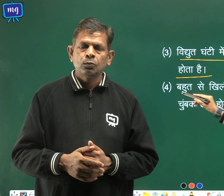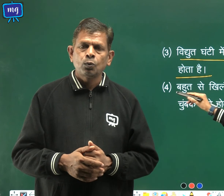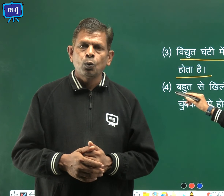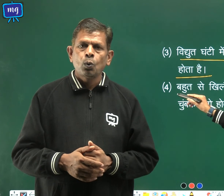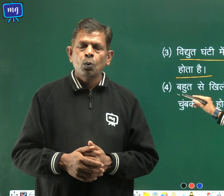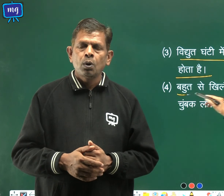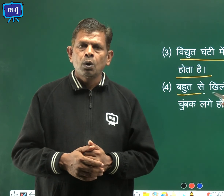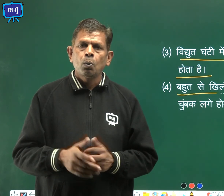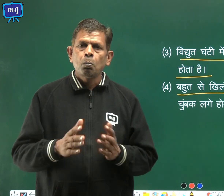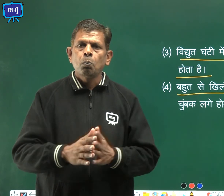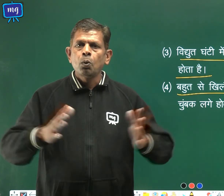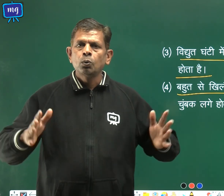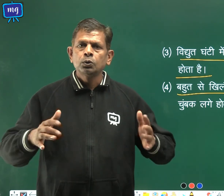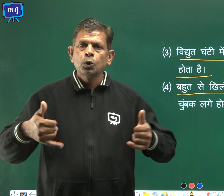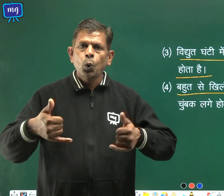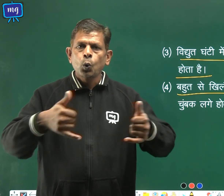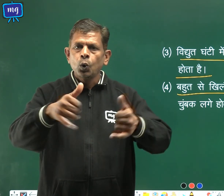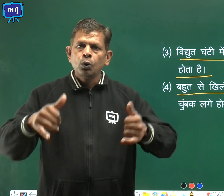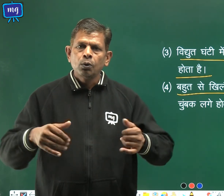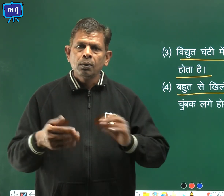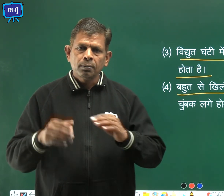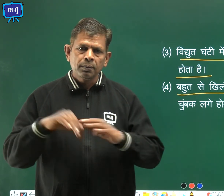बहुत से खिलौनों में भी